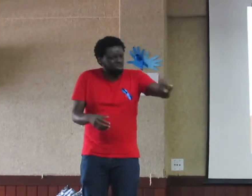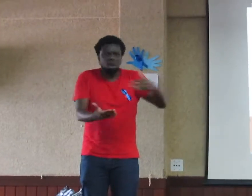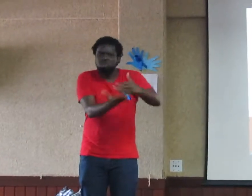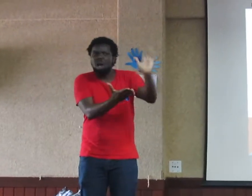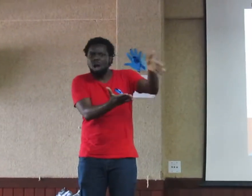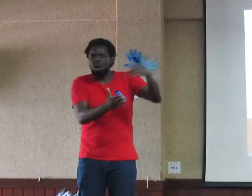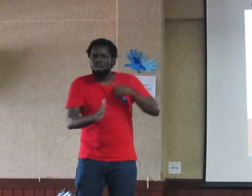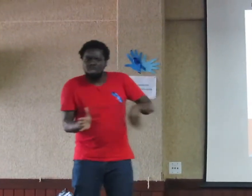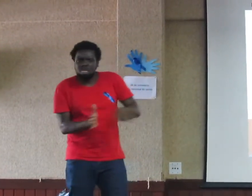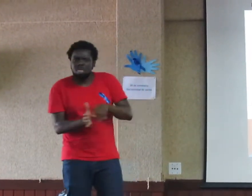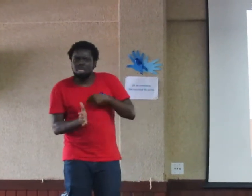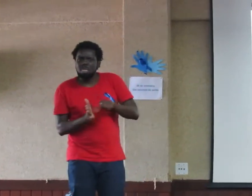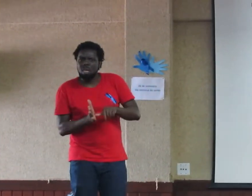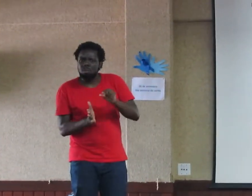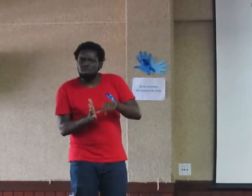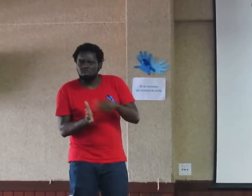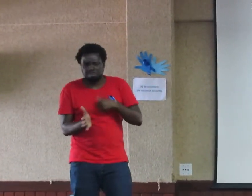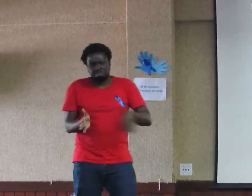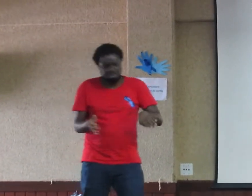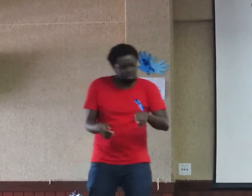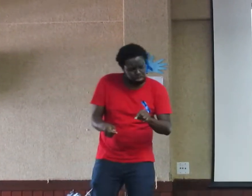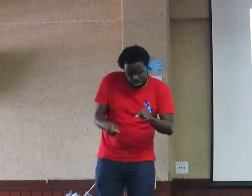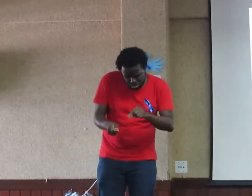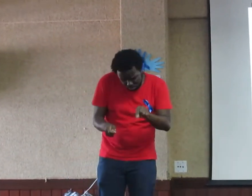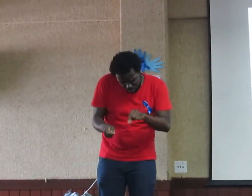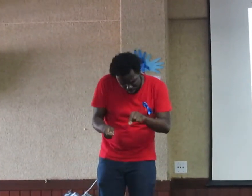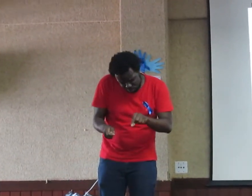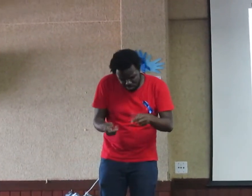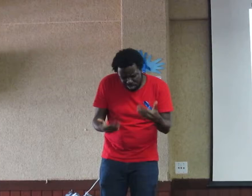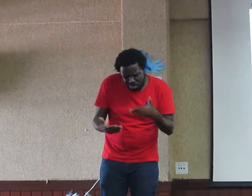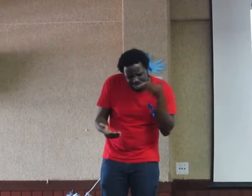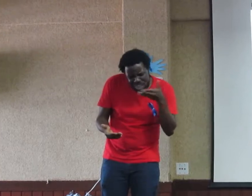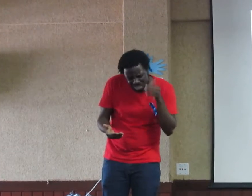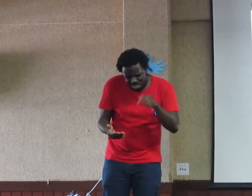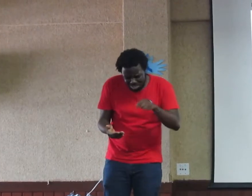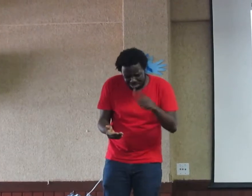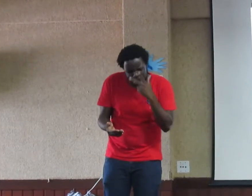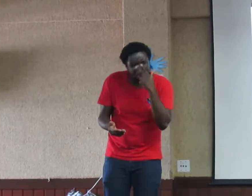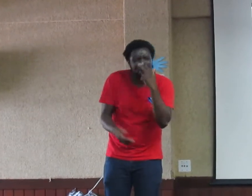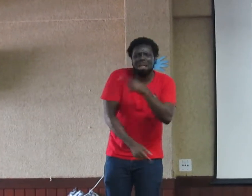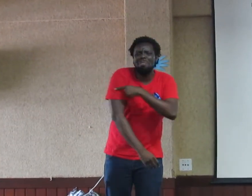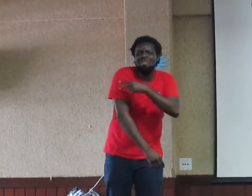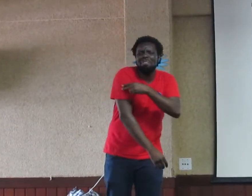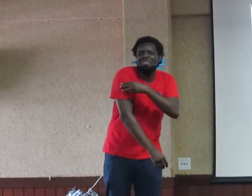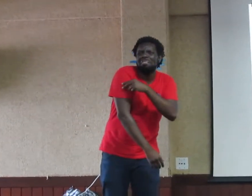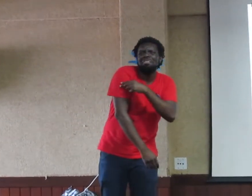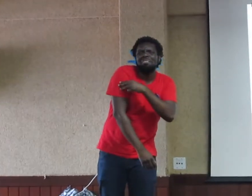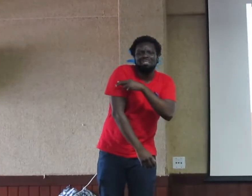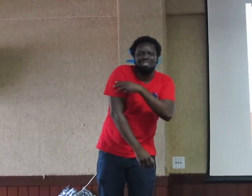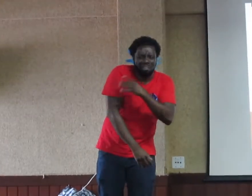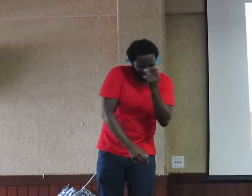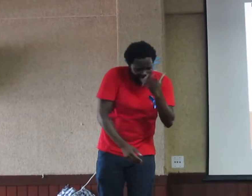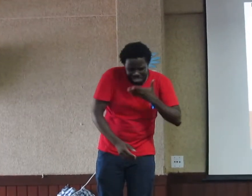sala. E aí, quando eu cheguei, eu comecei a analisar a prova, algumas perguntas